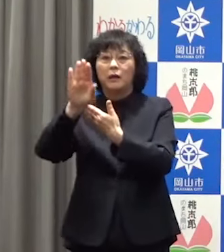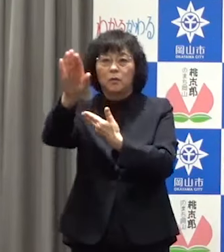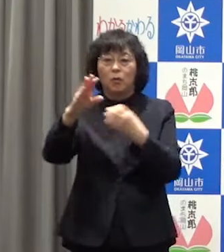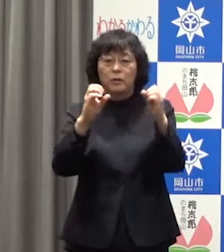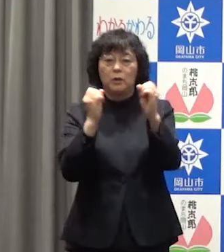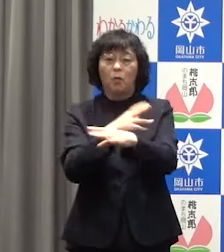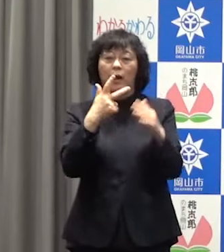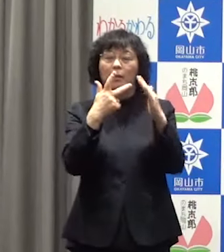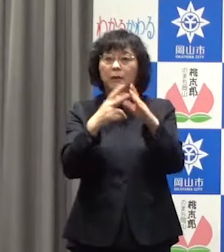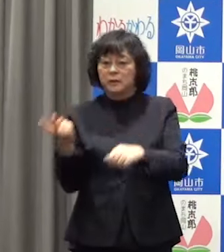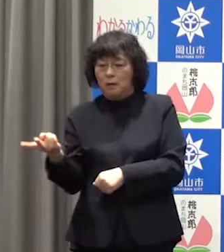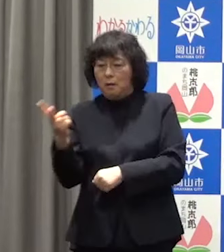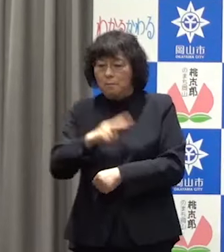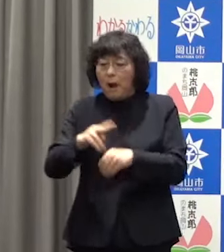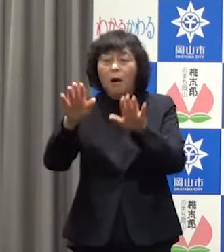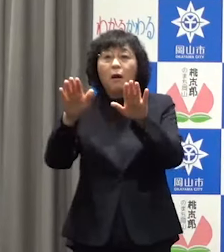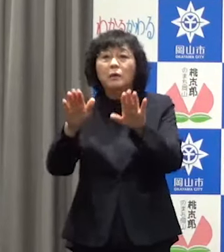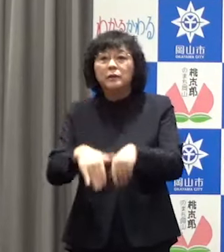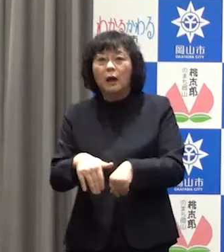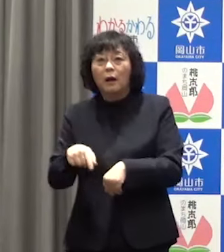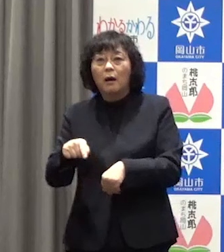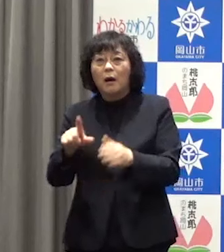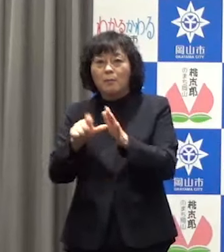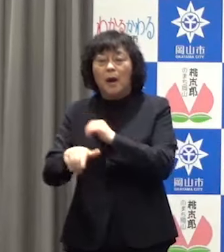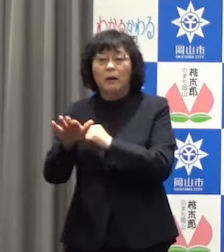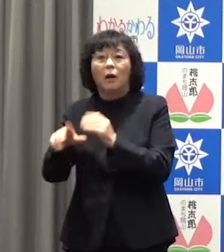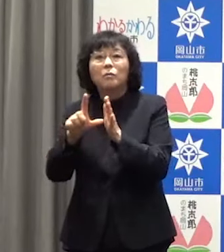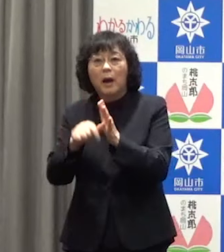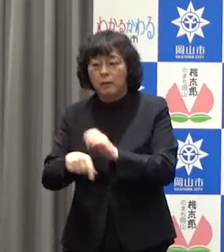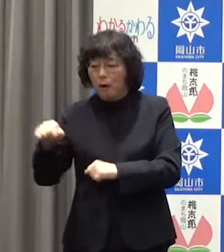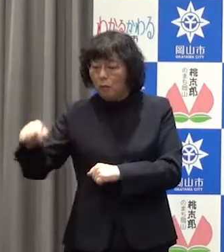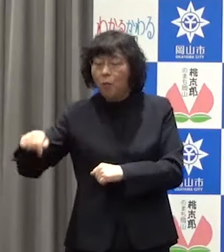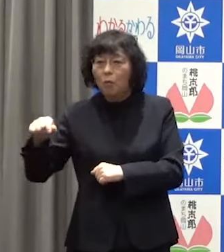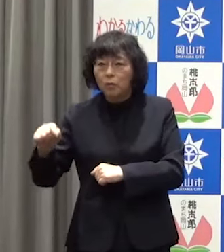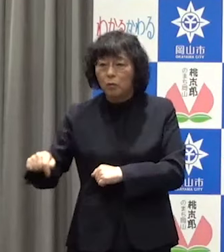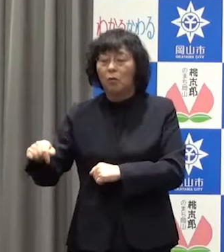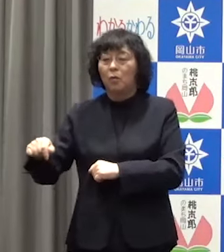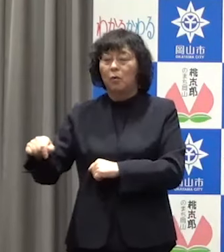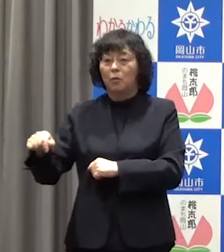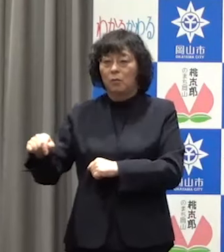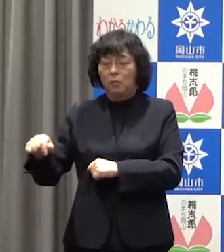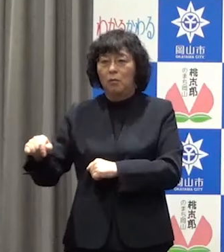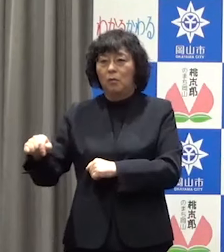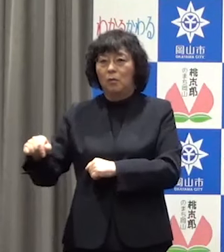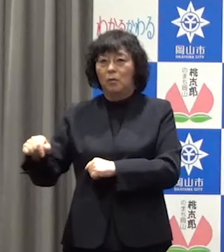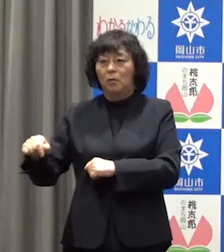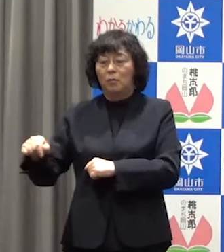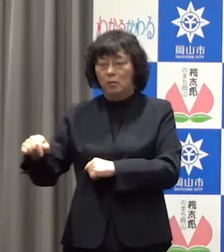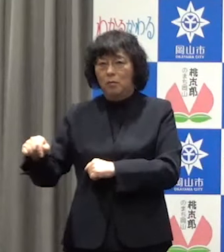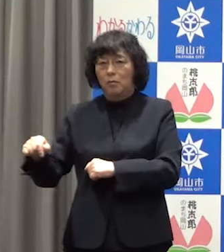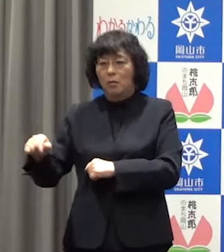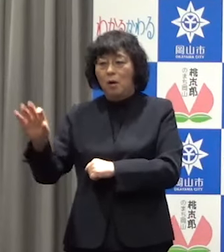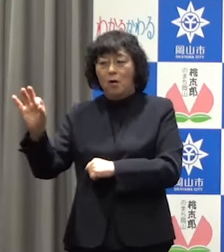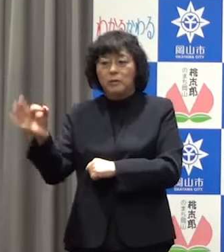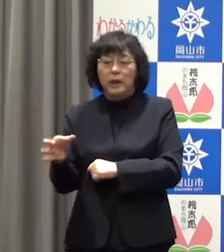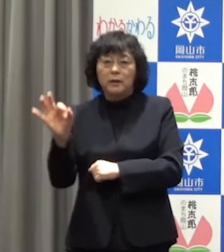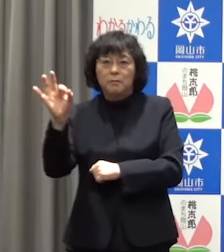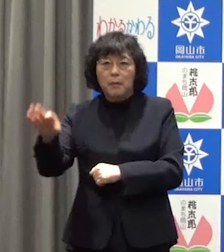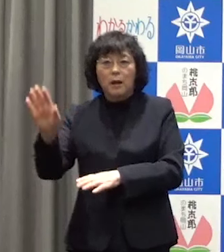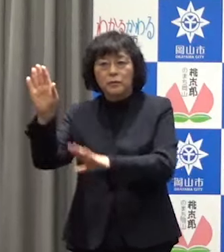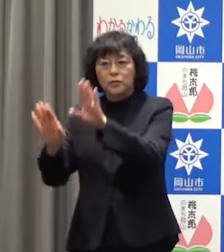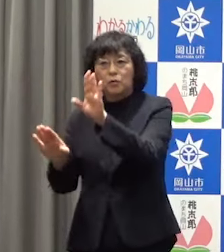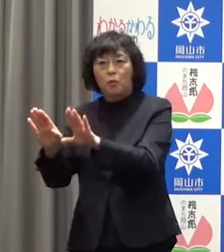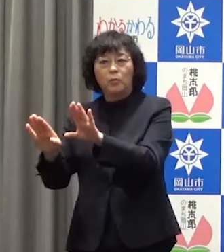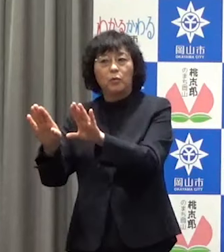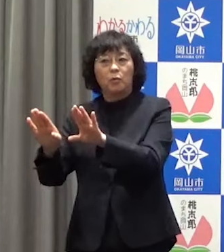された方を含む場合など転入前の住所地での課税状況等の照会